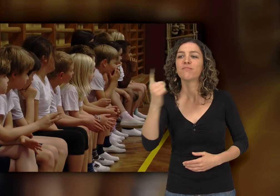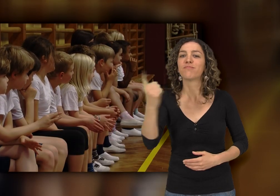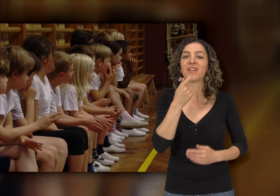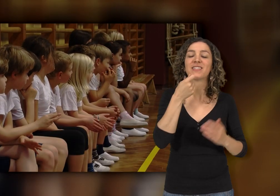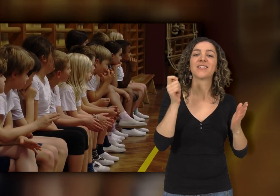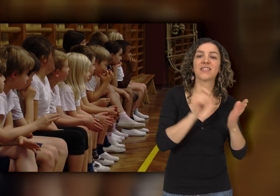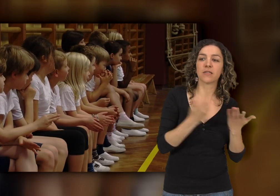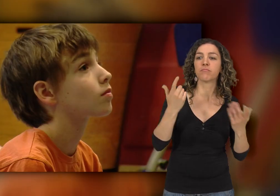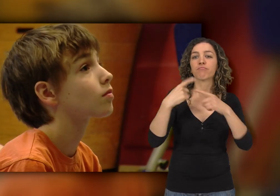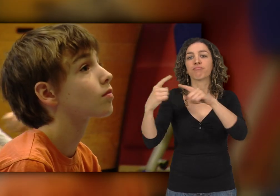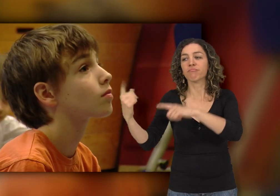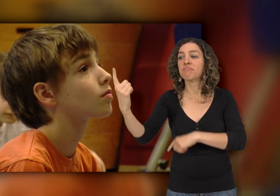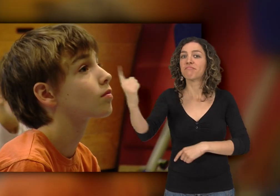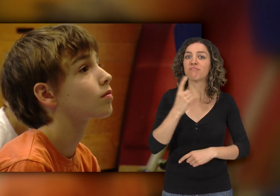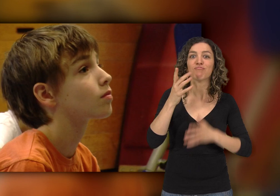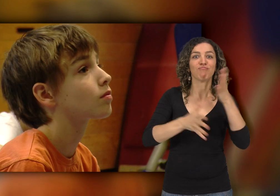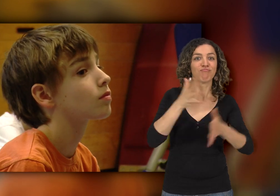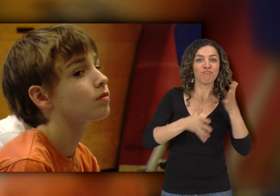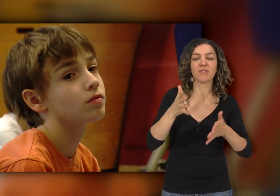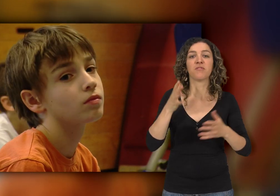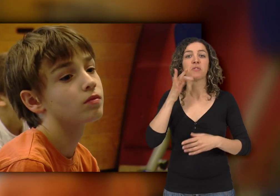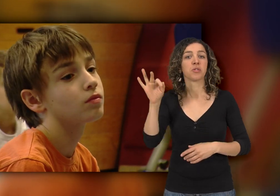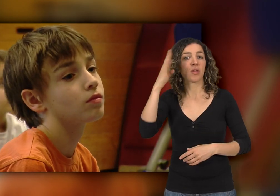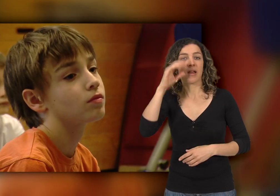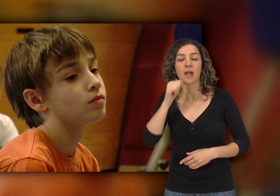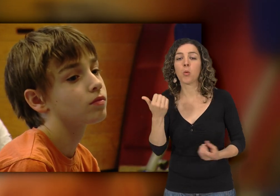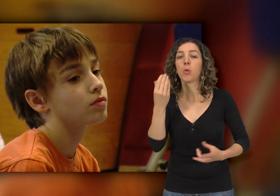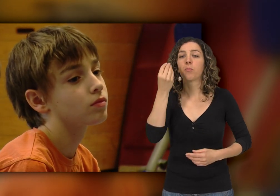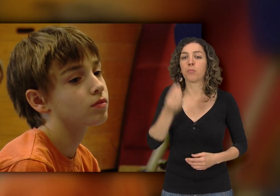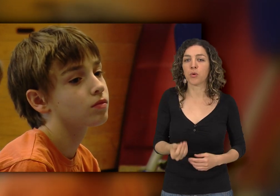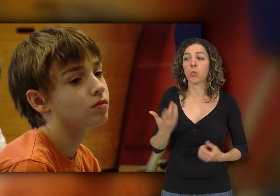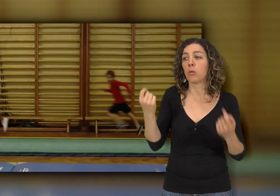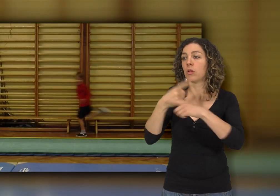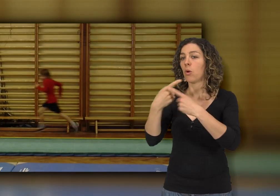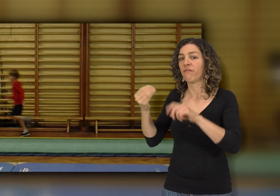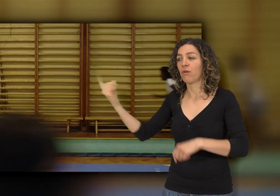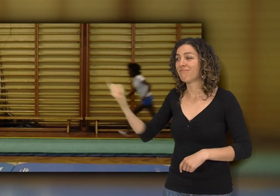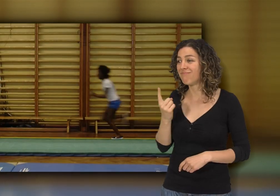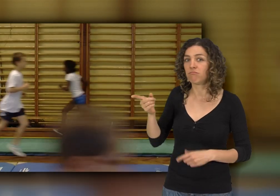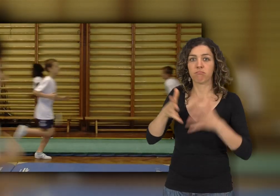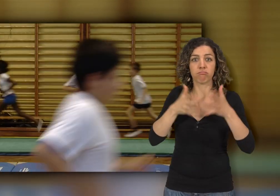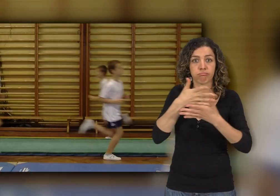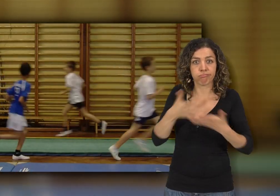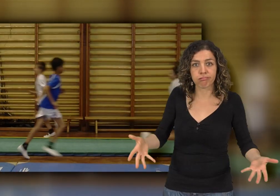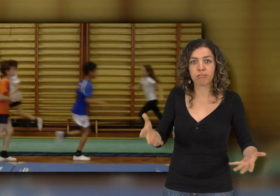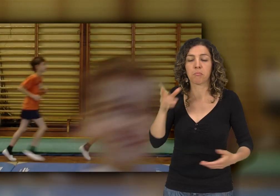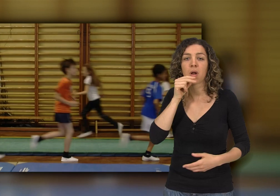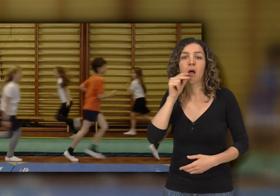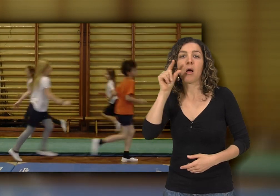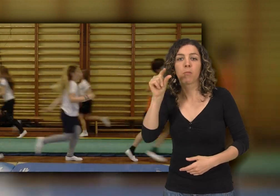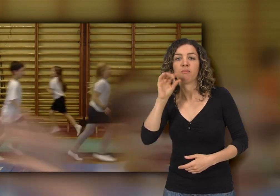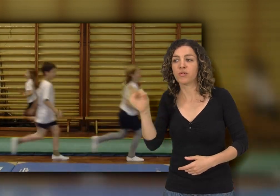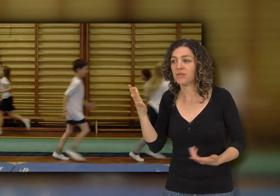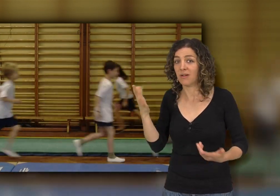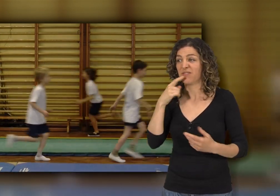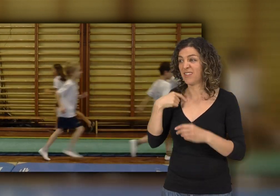première. Ils acquièrent alors la langue des signes au fur et à mesure de leur scolarité. D'autres sont dans une situation inverse. Ils ont pour langue première la